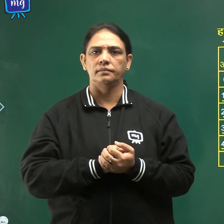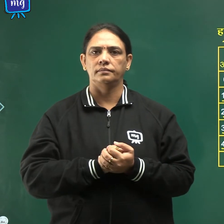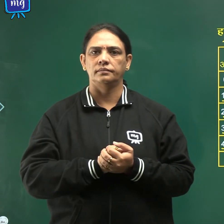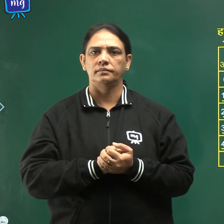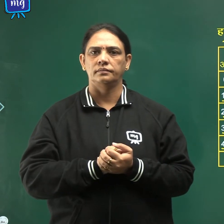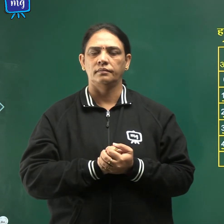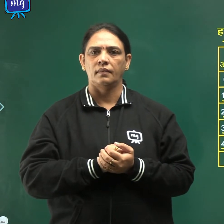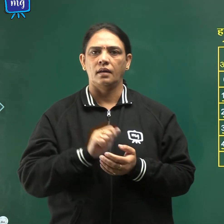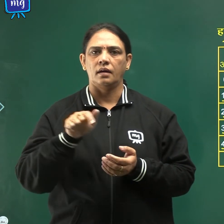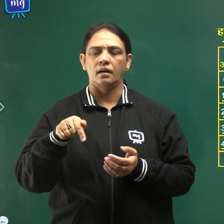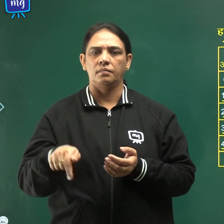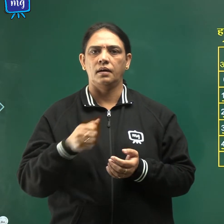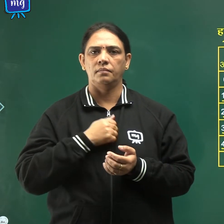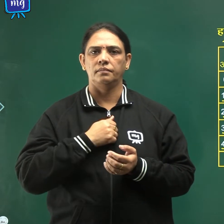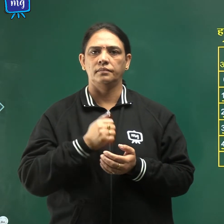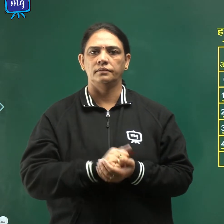अब हम